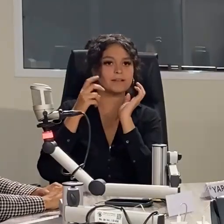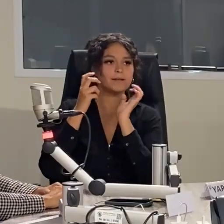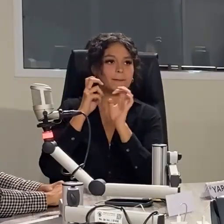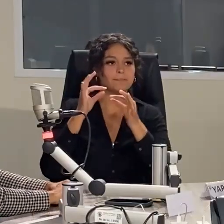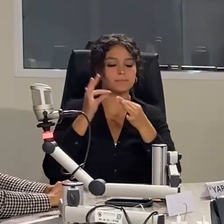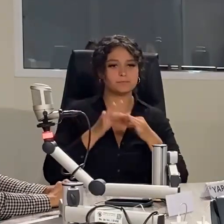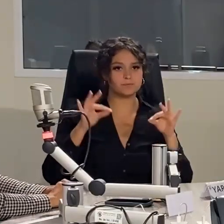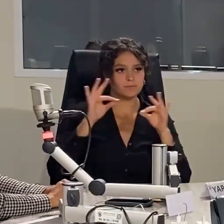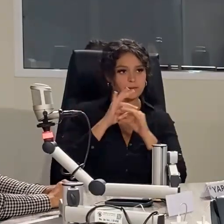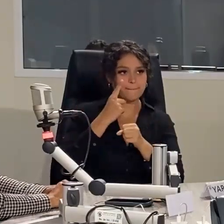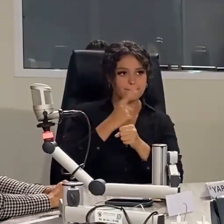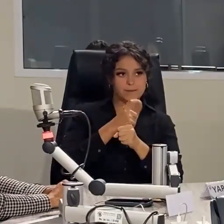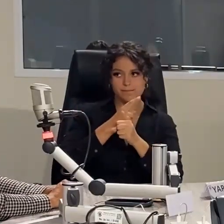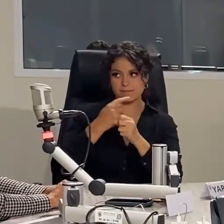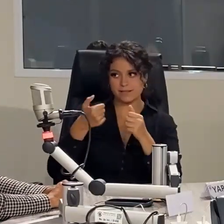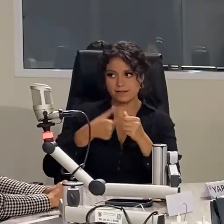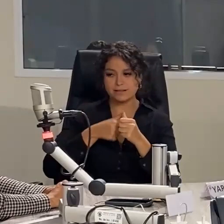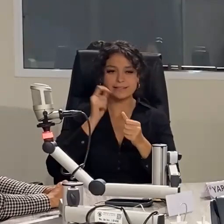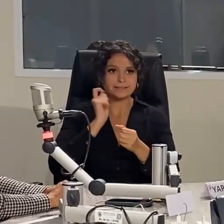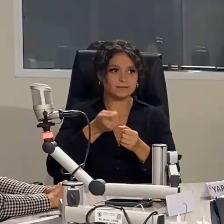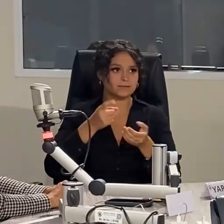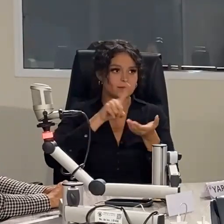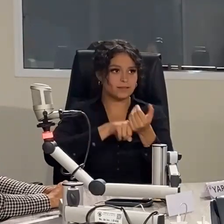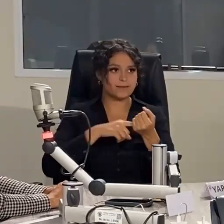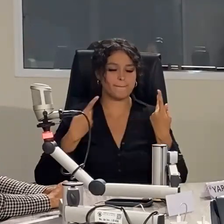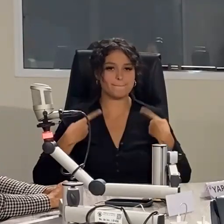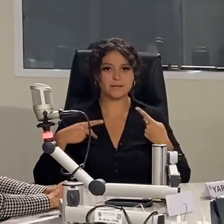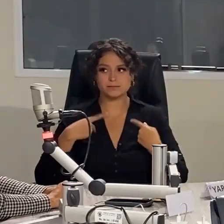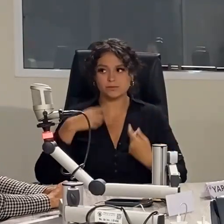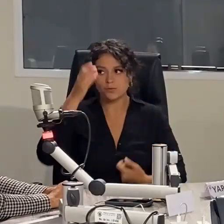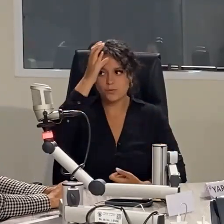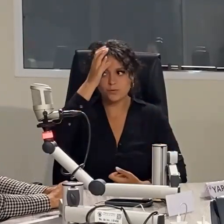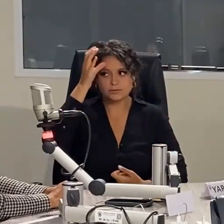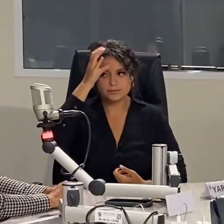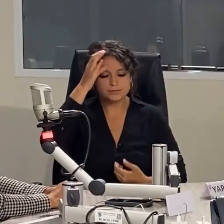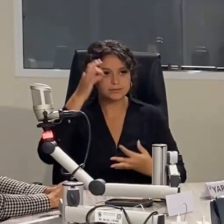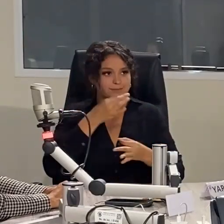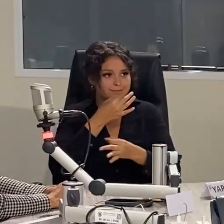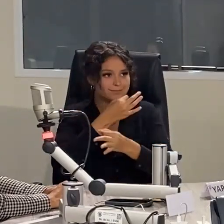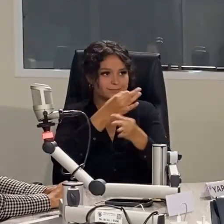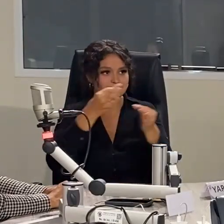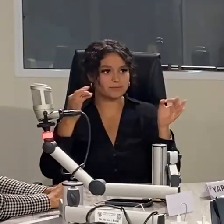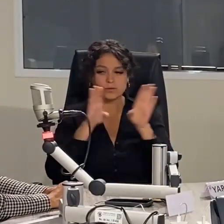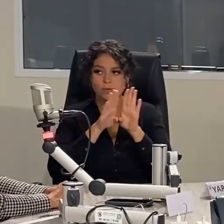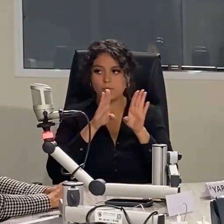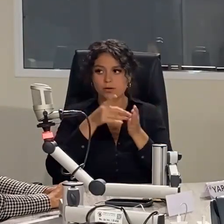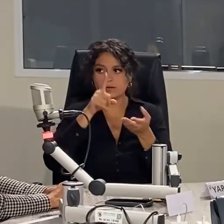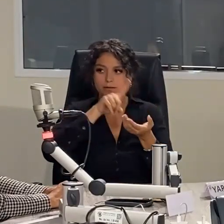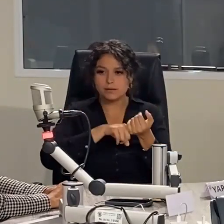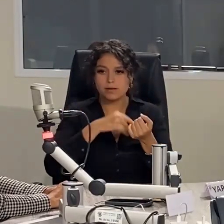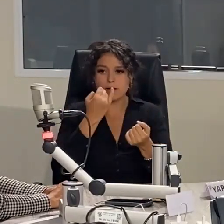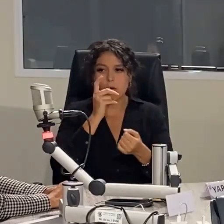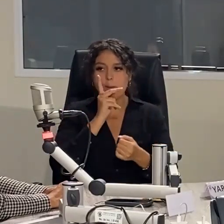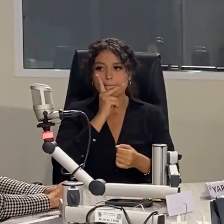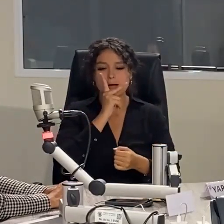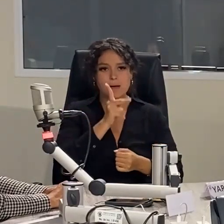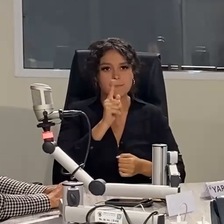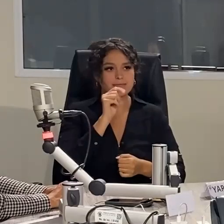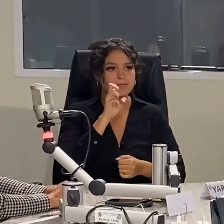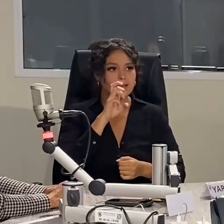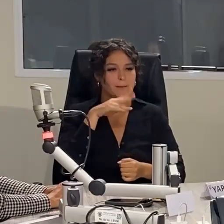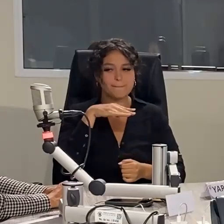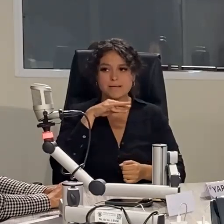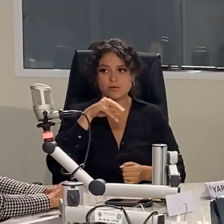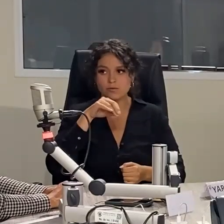Me parece muy importante señalar que lo primero es que la gente tenga